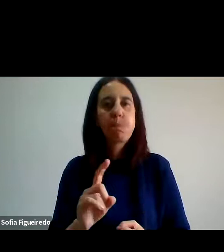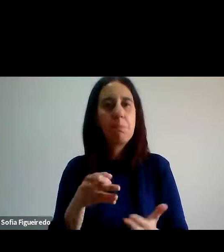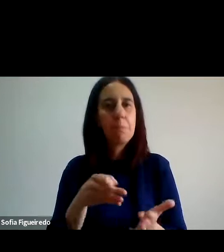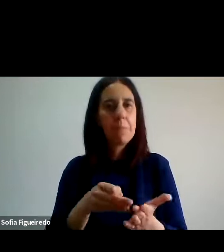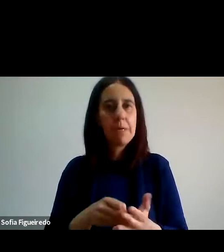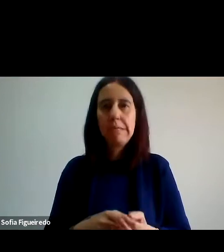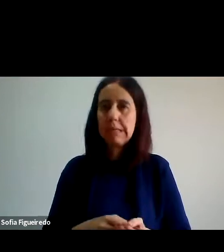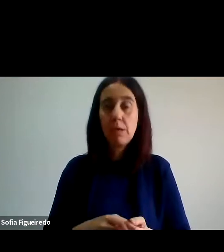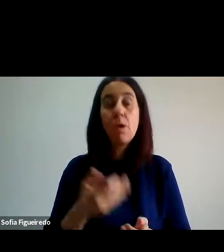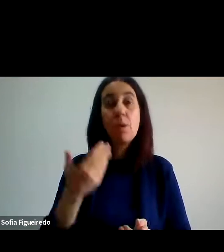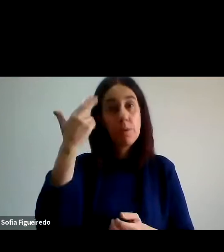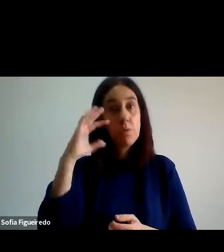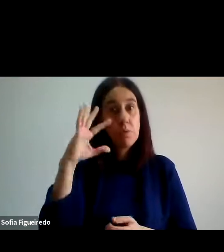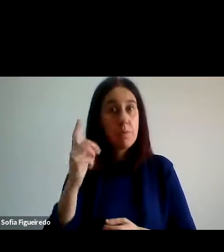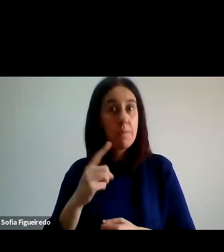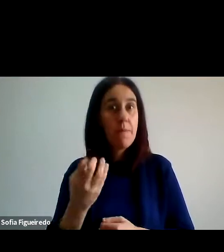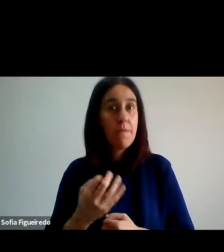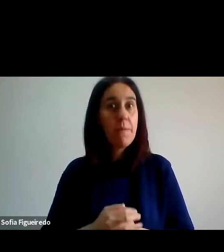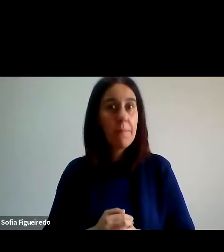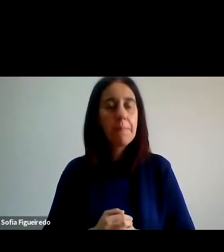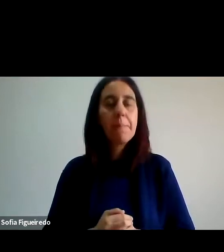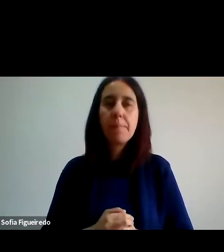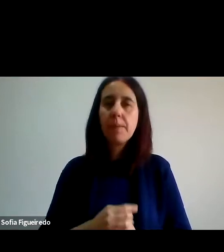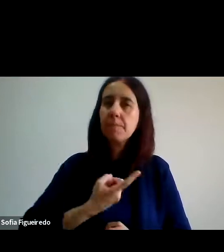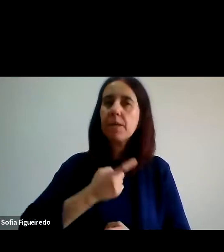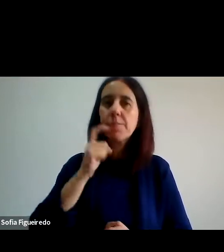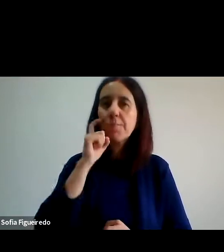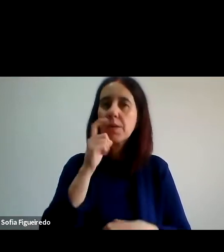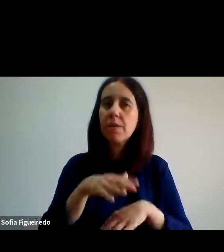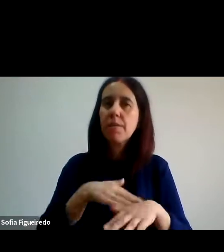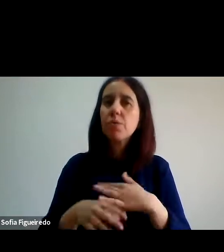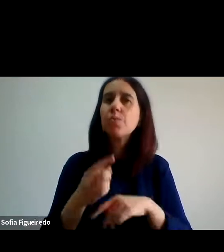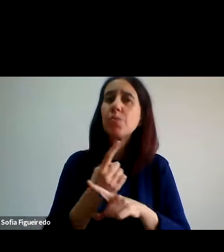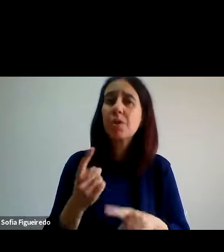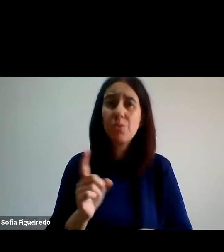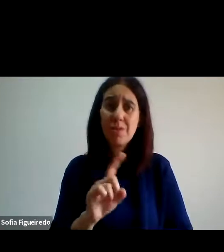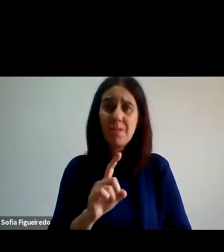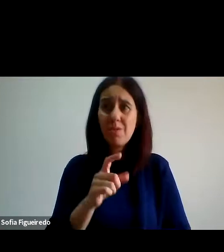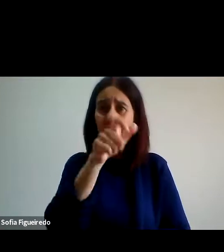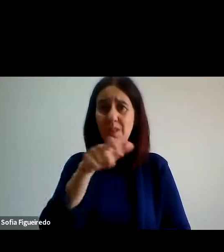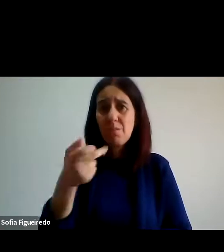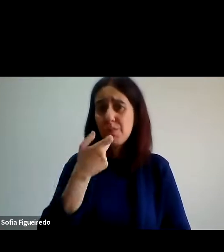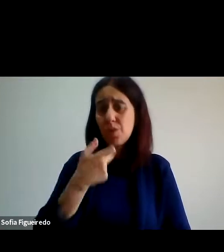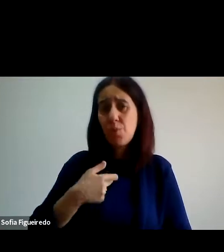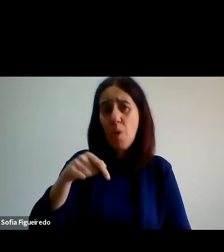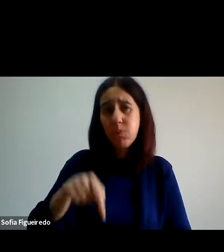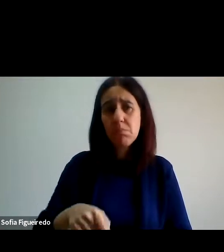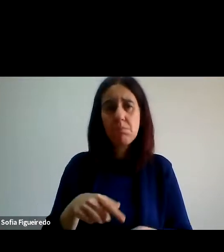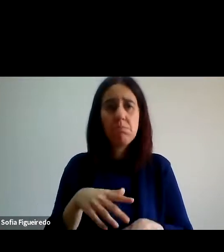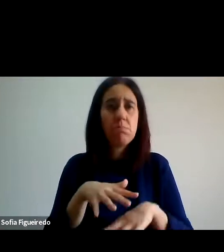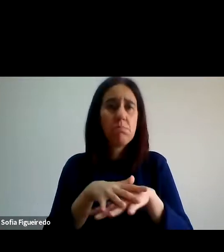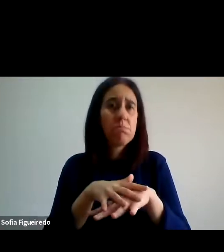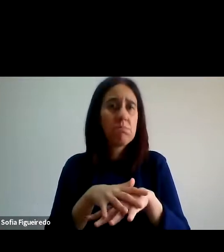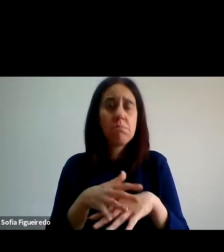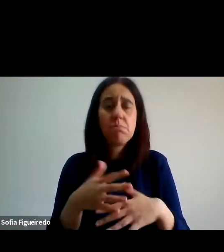E no passado muitas vezes aconteceu isso. Temos que garantir que isso é feito. Porquê? Porque senão o cidadão vai responder imediatamente numa rede,